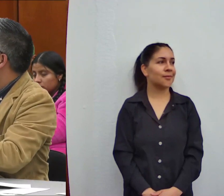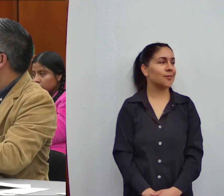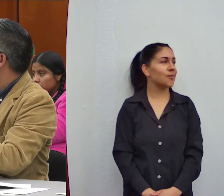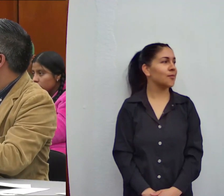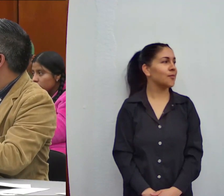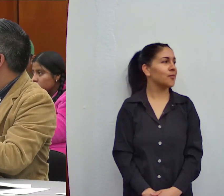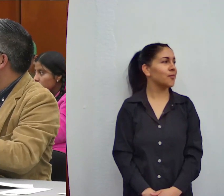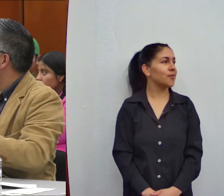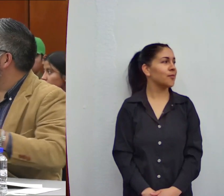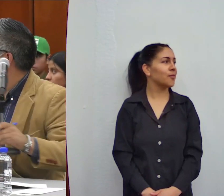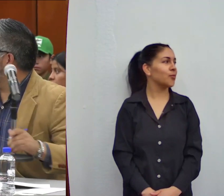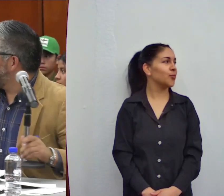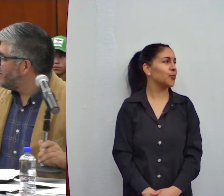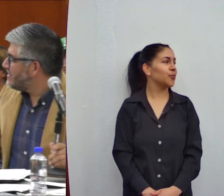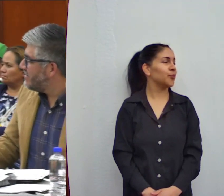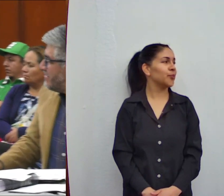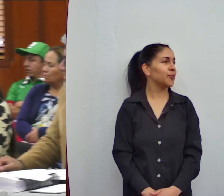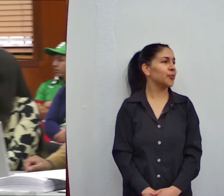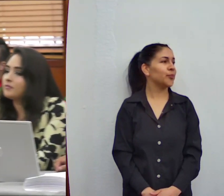Tantito.